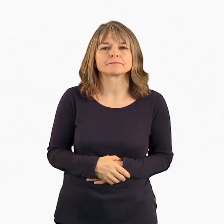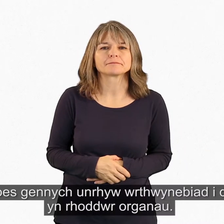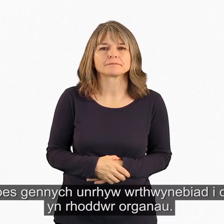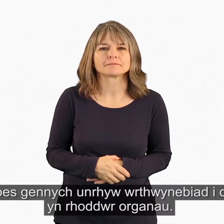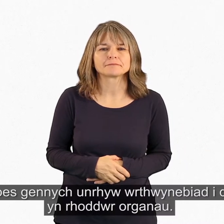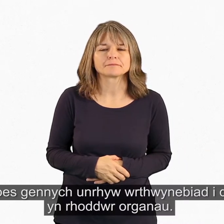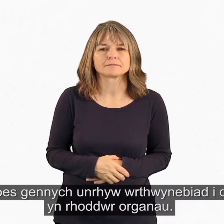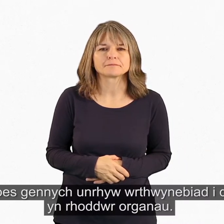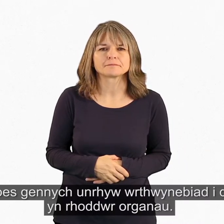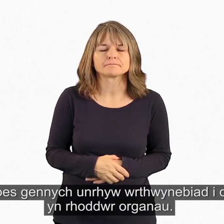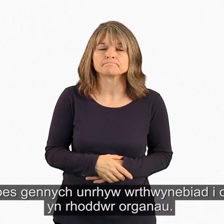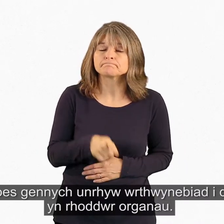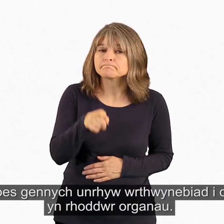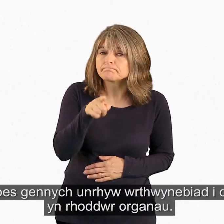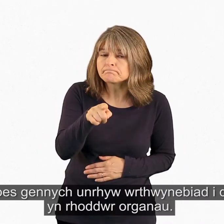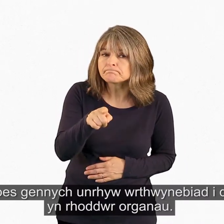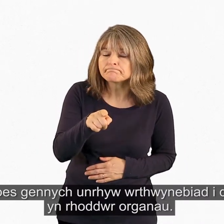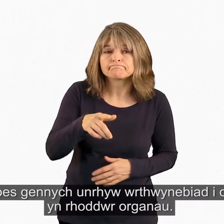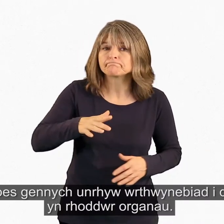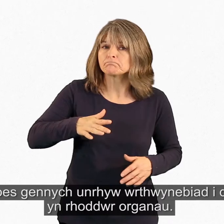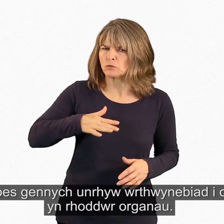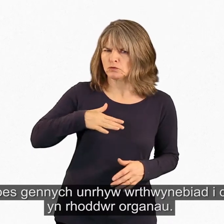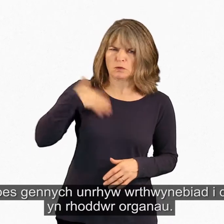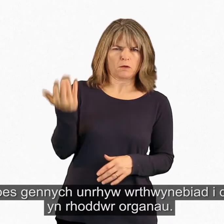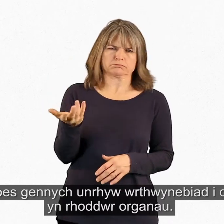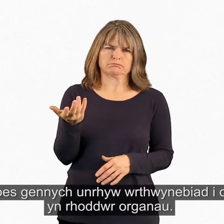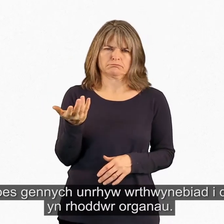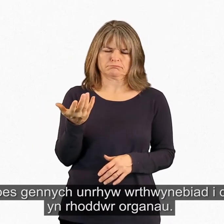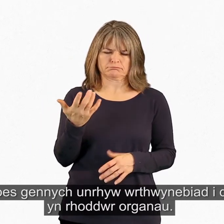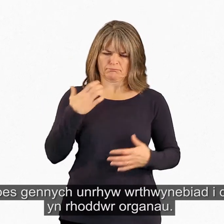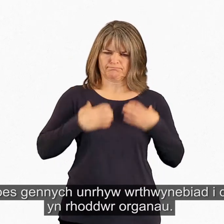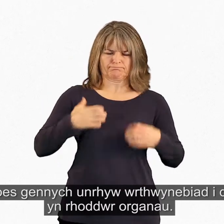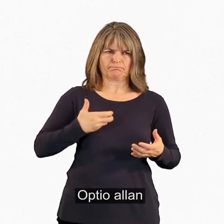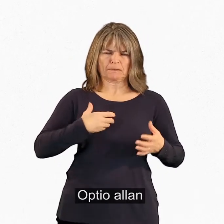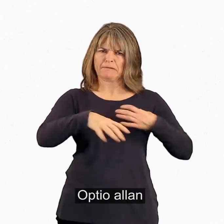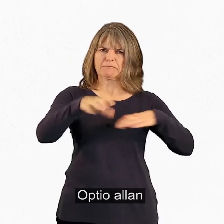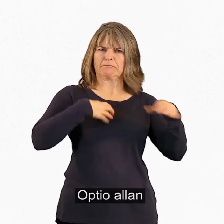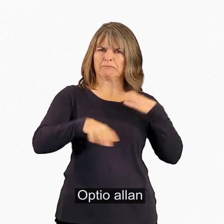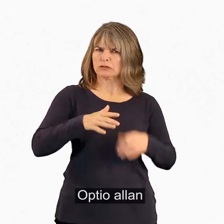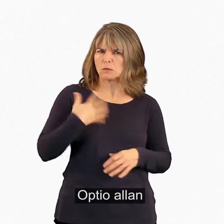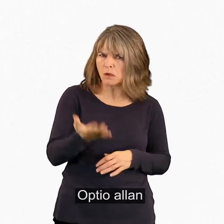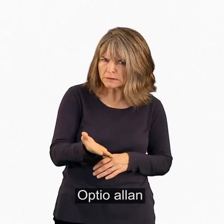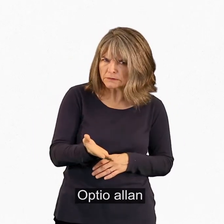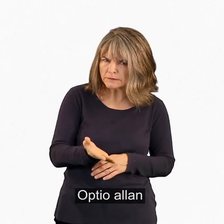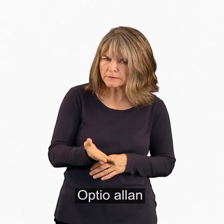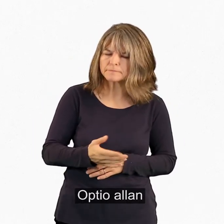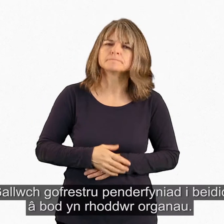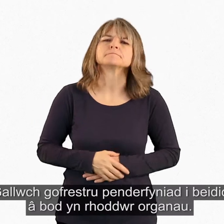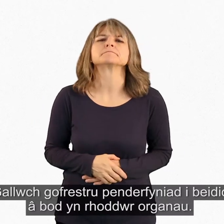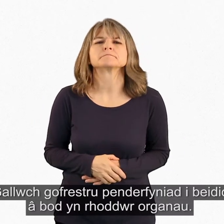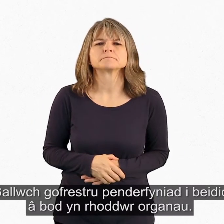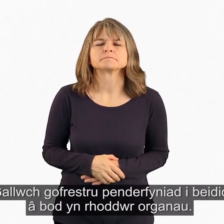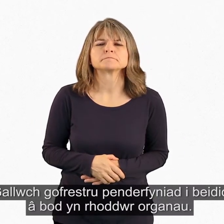Nid oes gennych unrhyw wrthwynebiad i ddod yn rhofer organau. Optio allan. Gallwch gofrestru